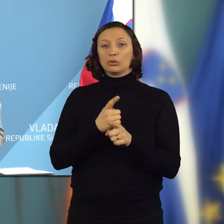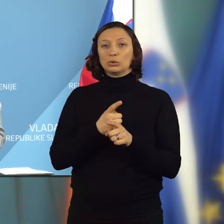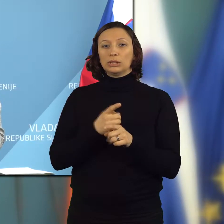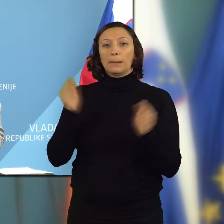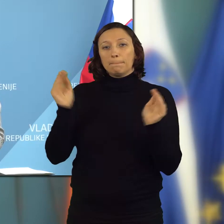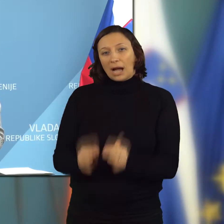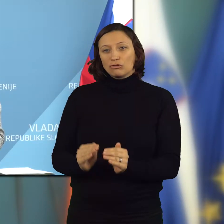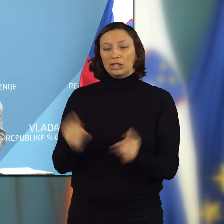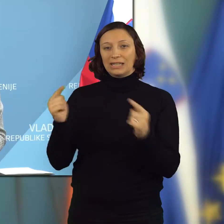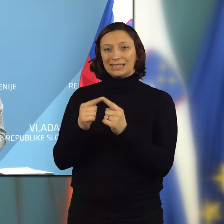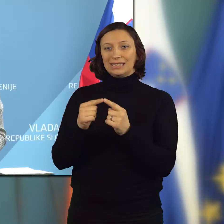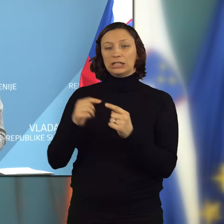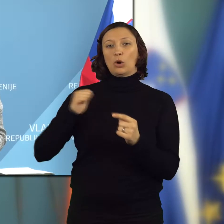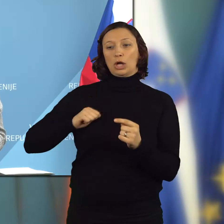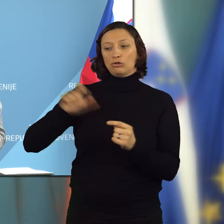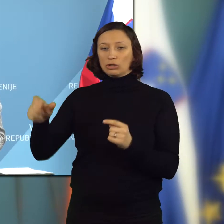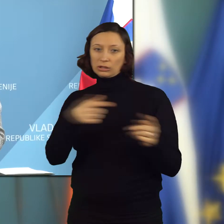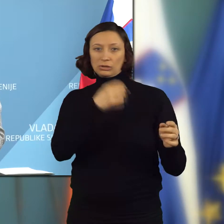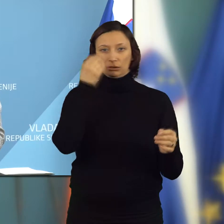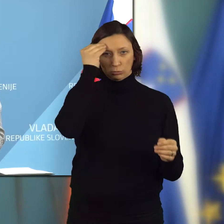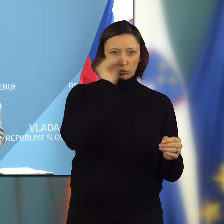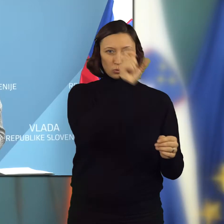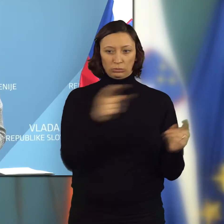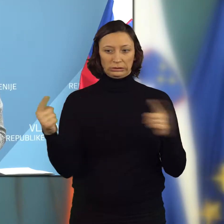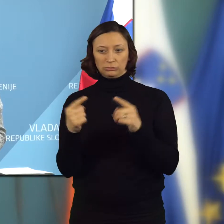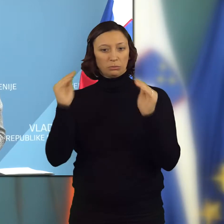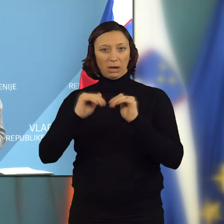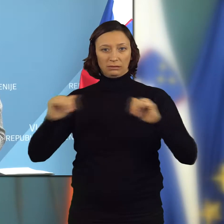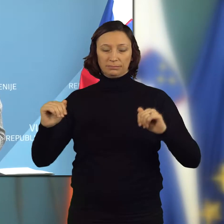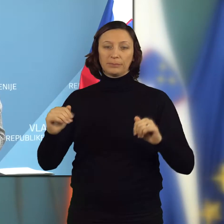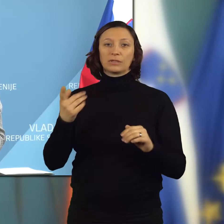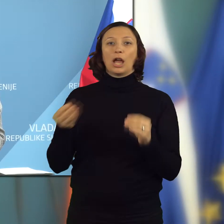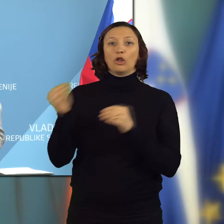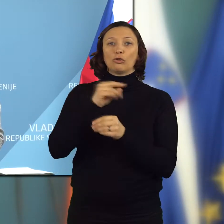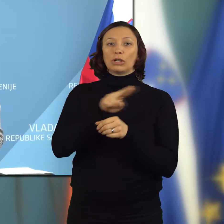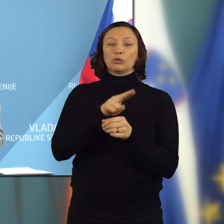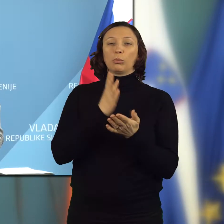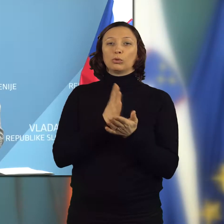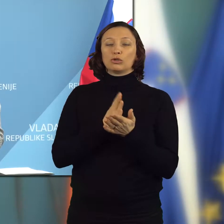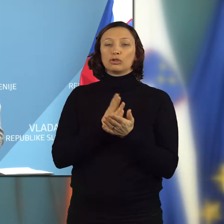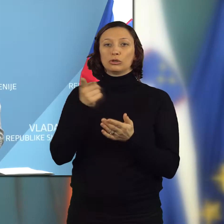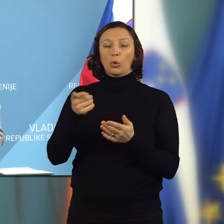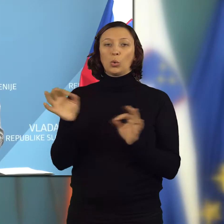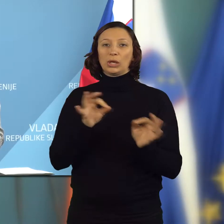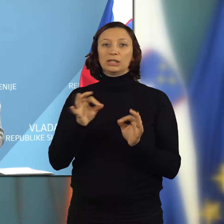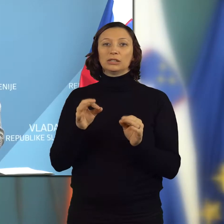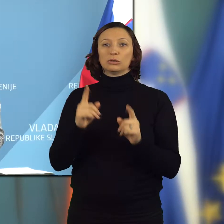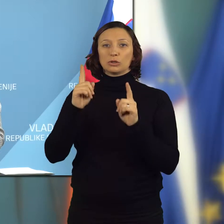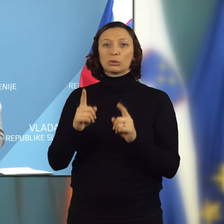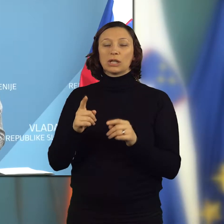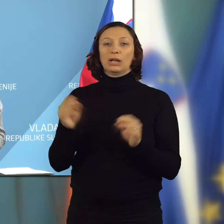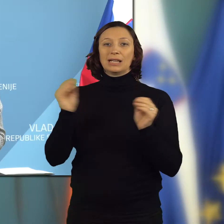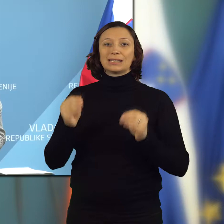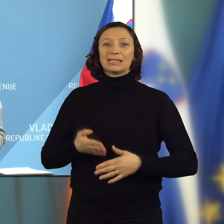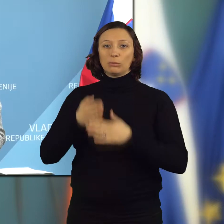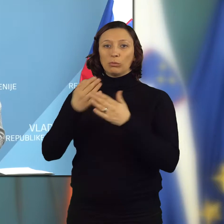tudi minimiziranje stikov žrtev z osumljencem. Novela tako dopolnjuje obstoječo ureditev s tem, da vzpostavlja sistem